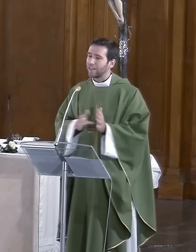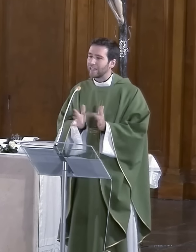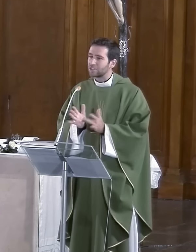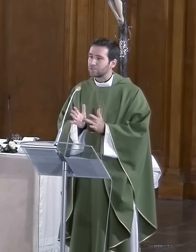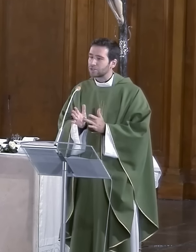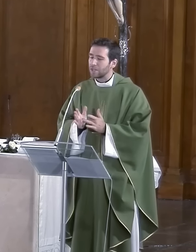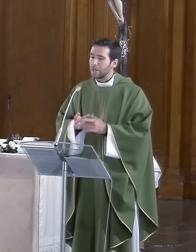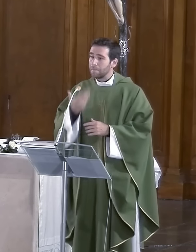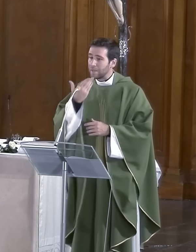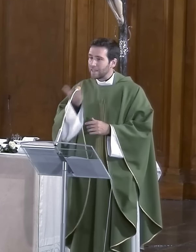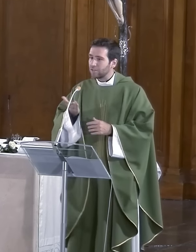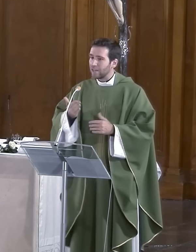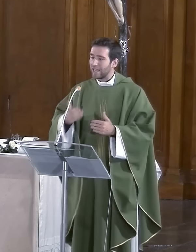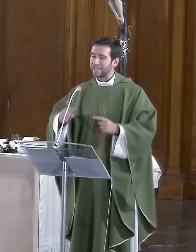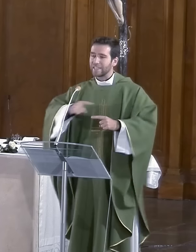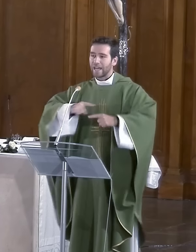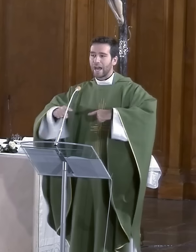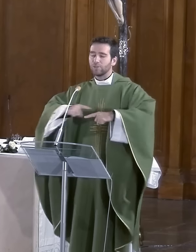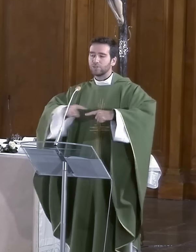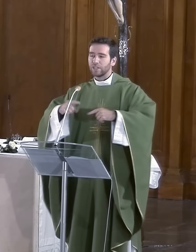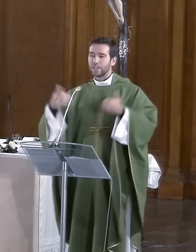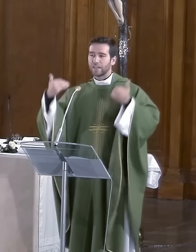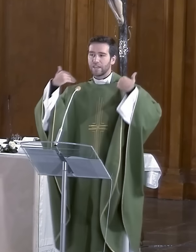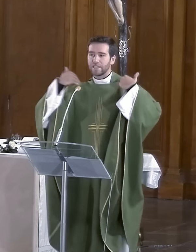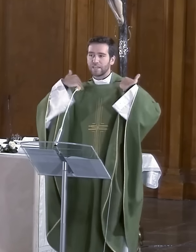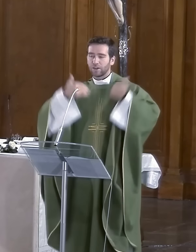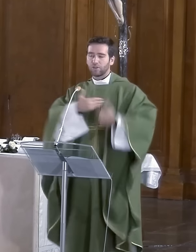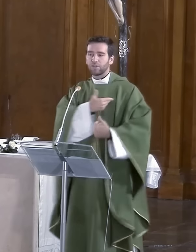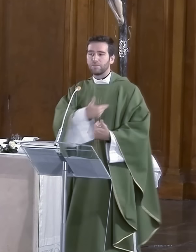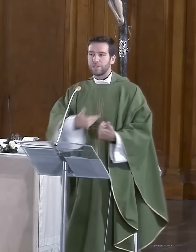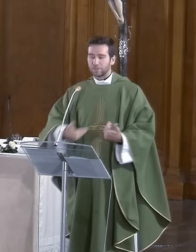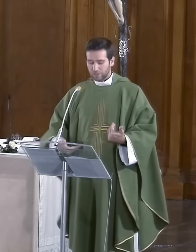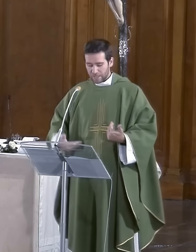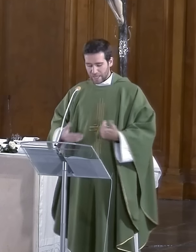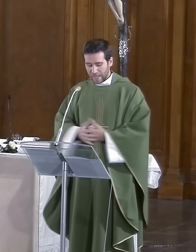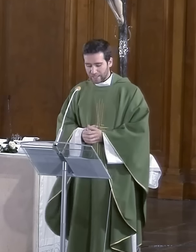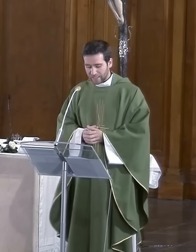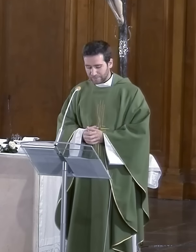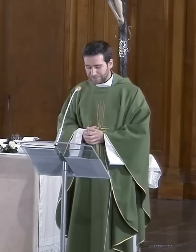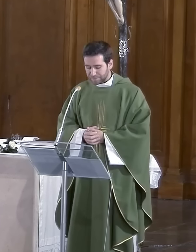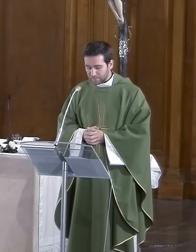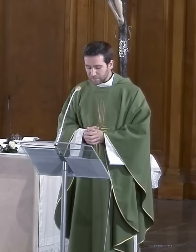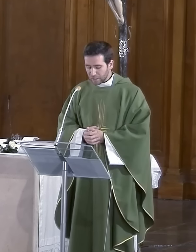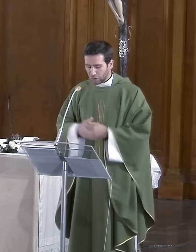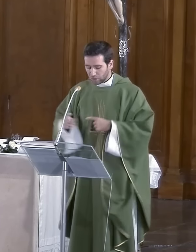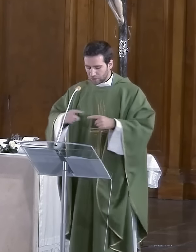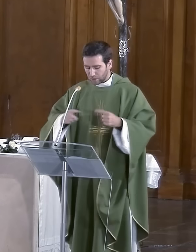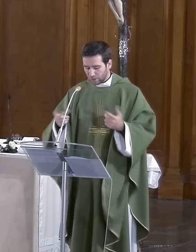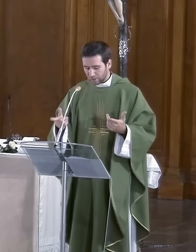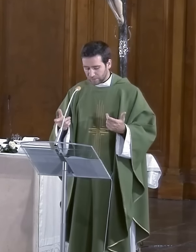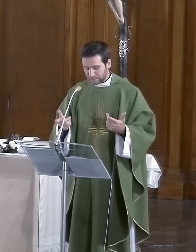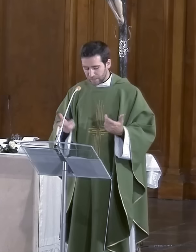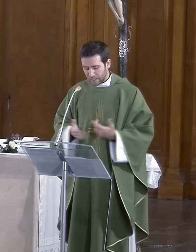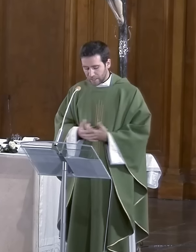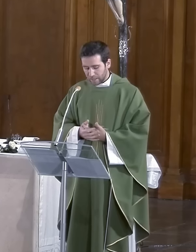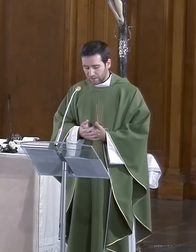lado de Jesús, pidiéndole esa autoridad, ese reconocimiento, ese control,